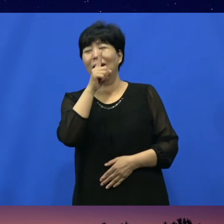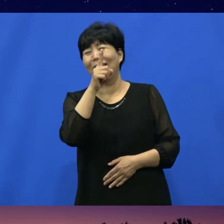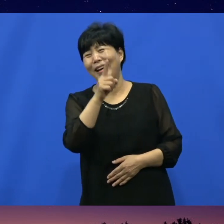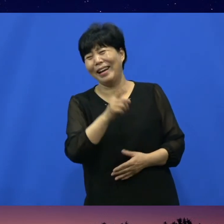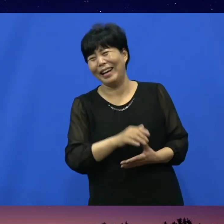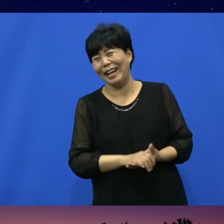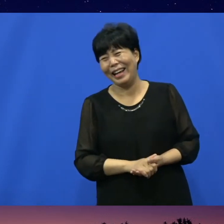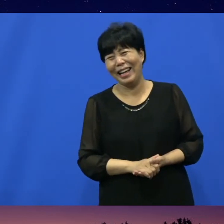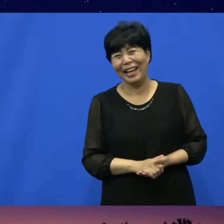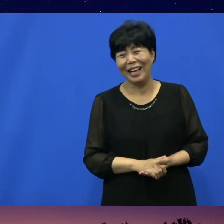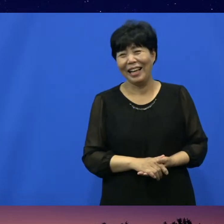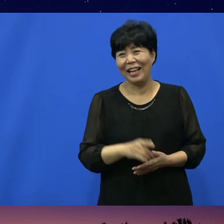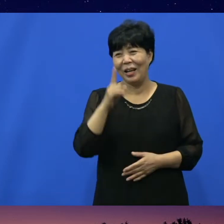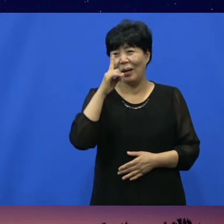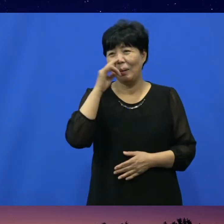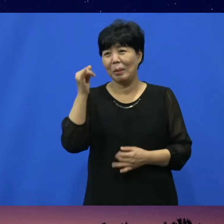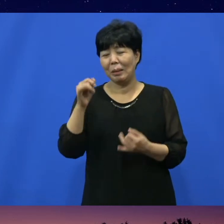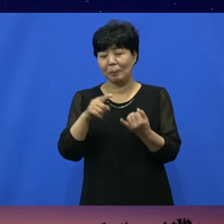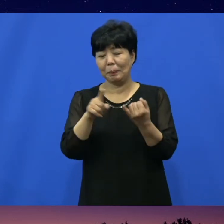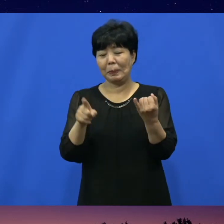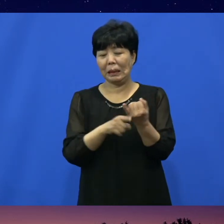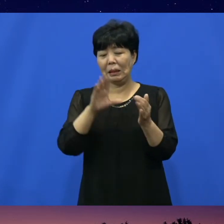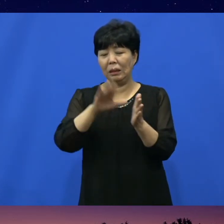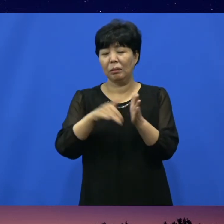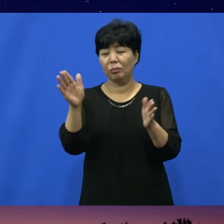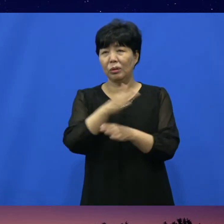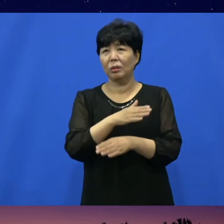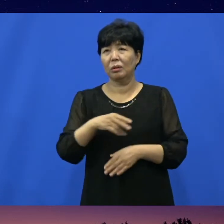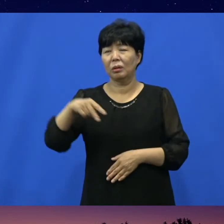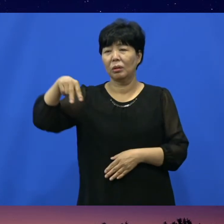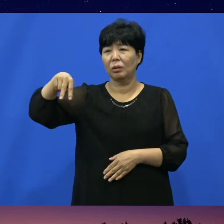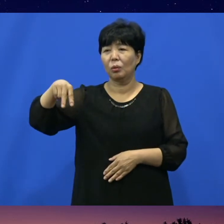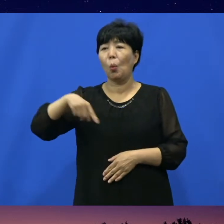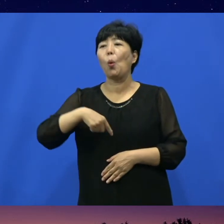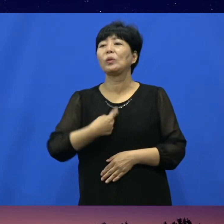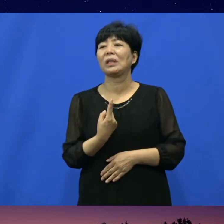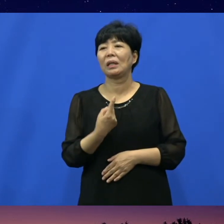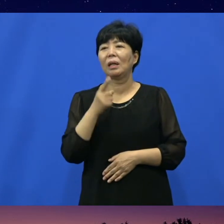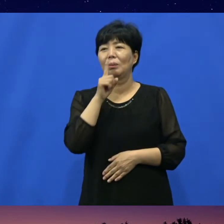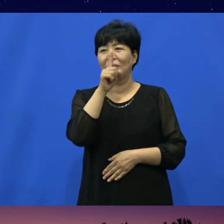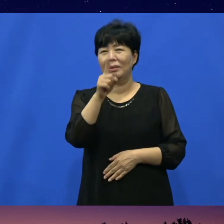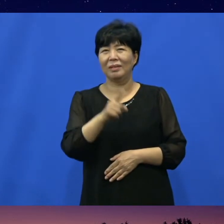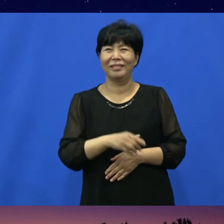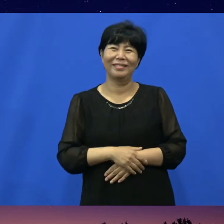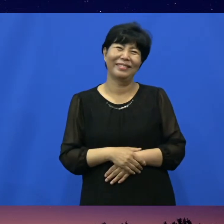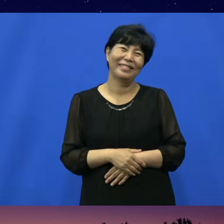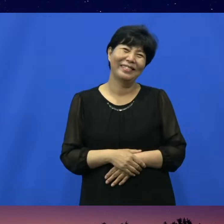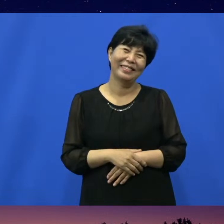모태솔로래. 아, 대단한.